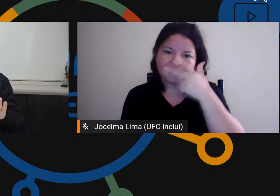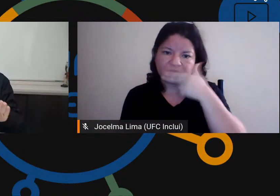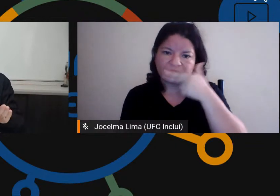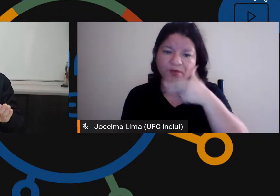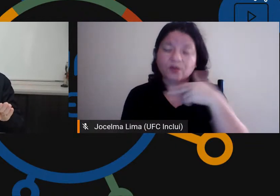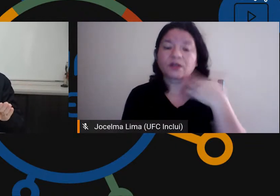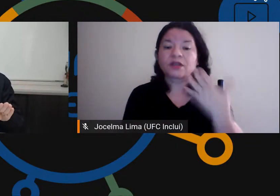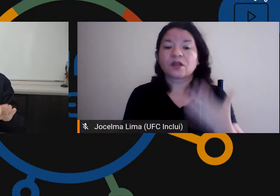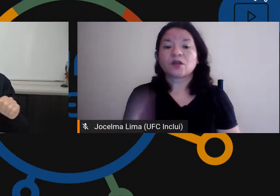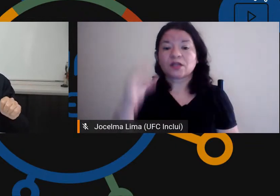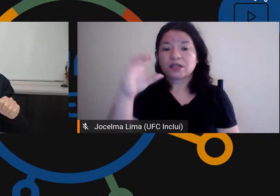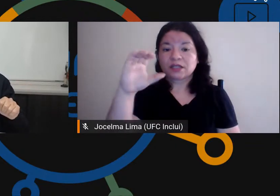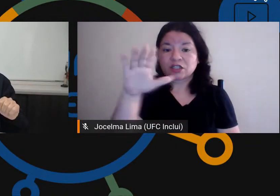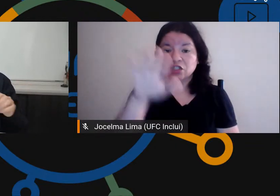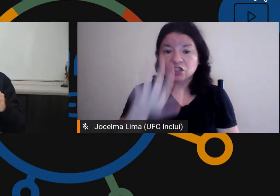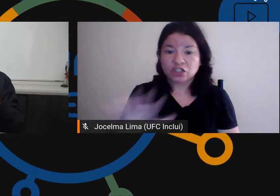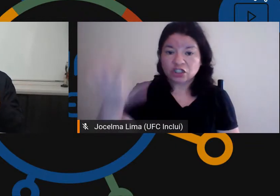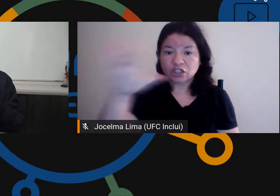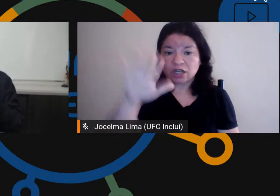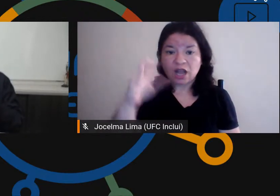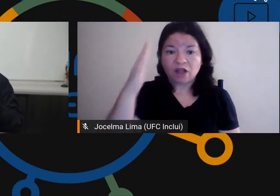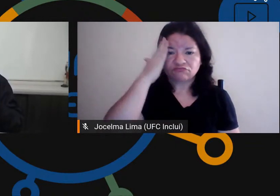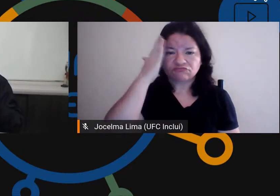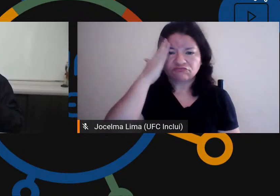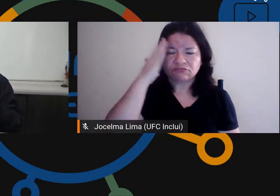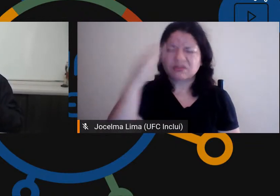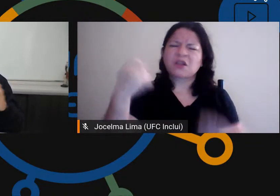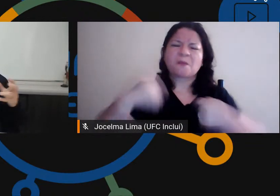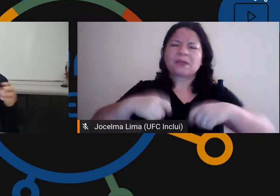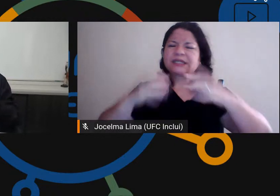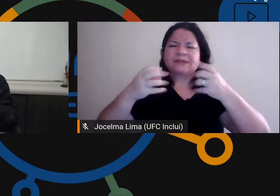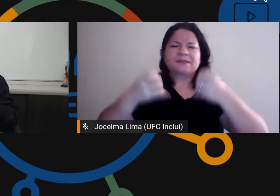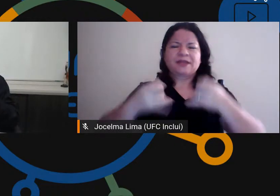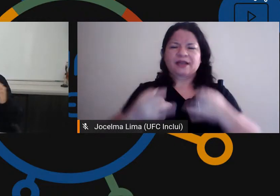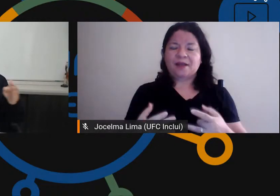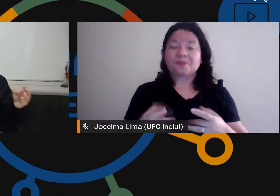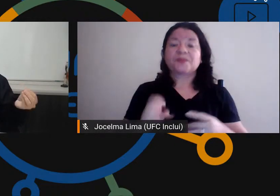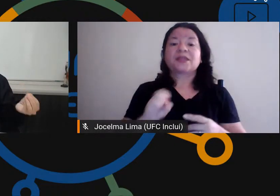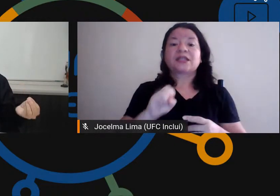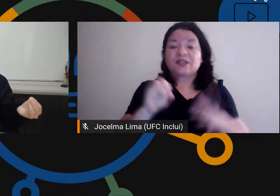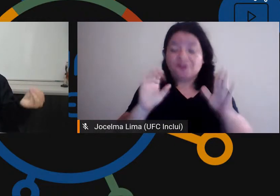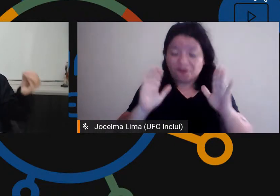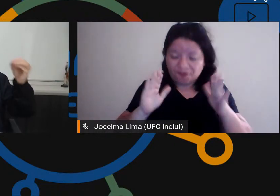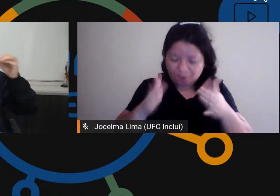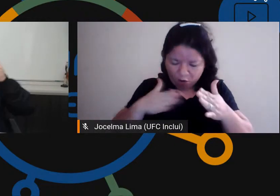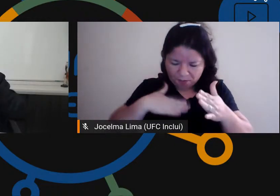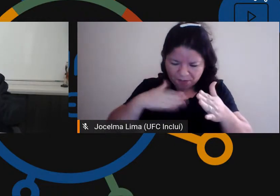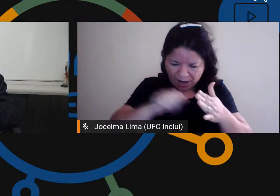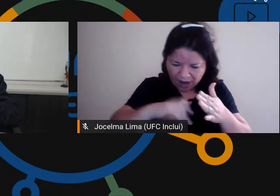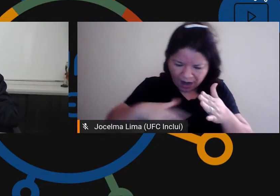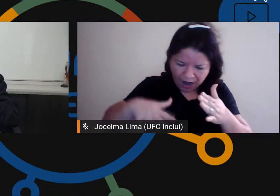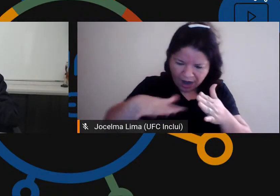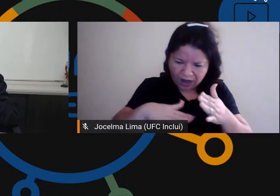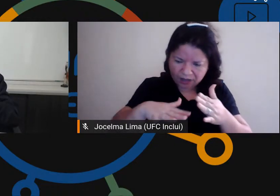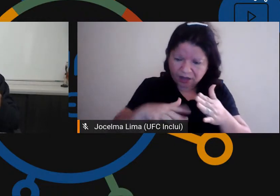saber, você não precisa explicar. Coisas que são só da sua área, geralmente o cientista de área distante não vai